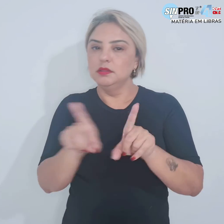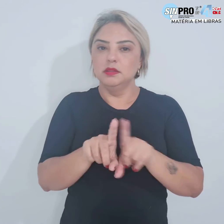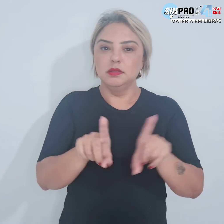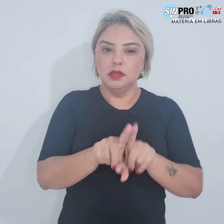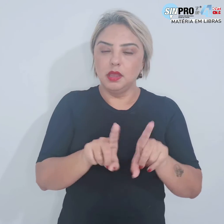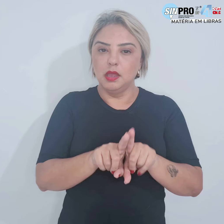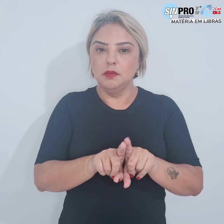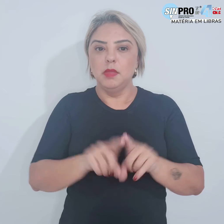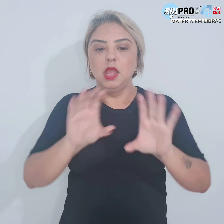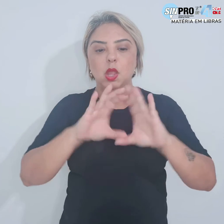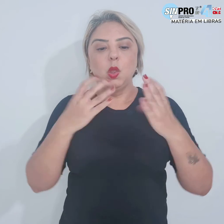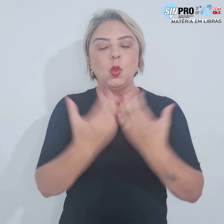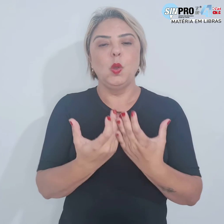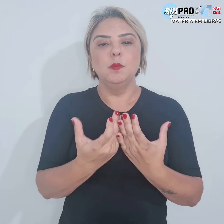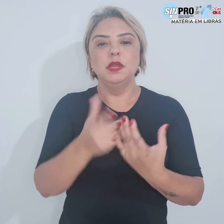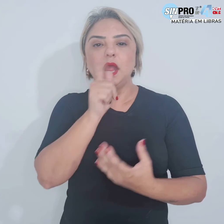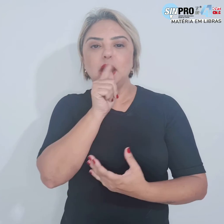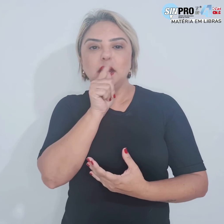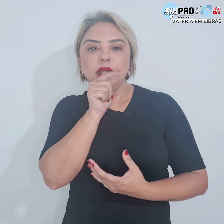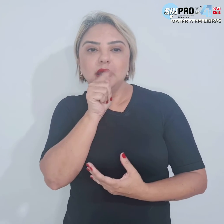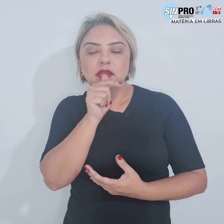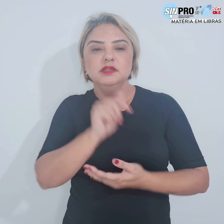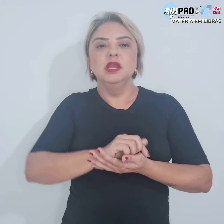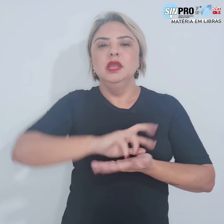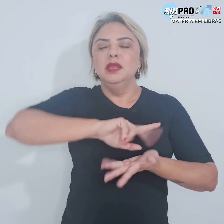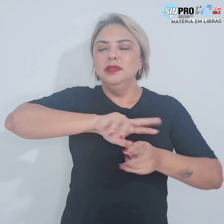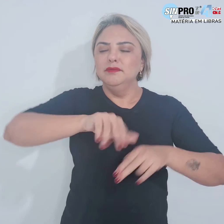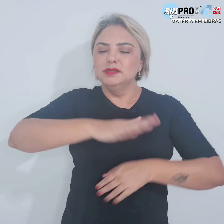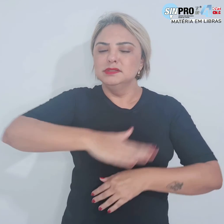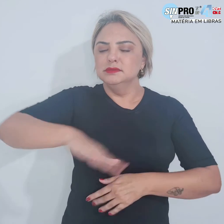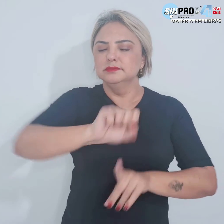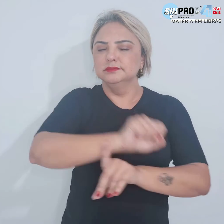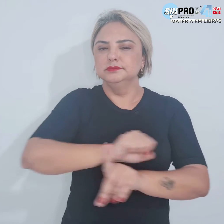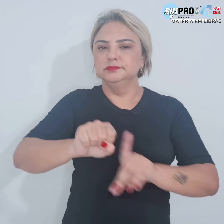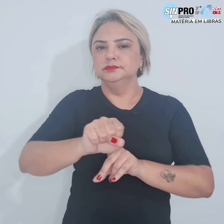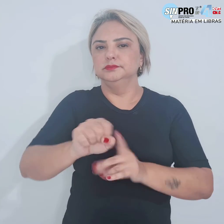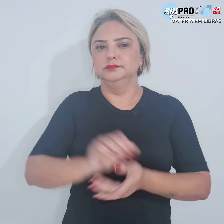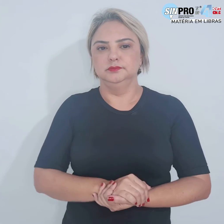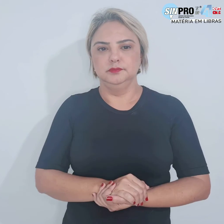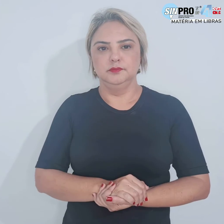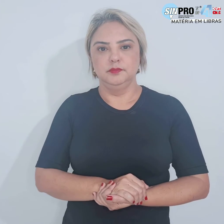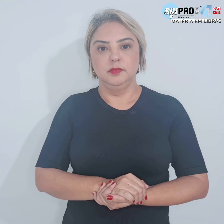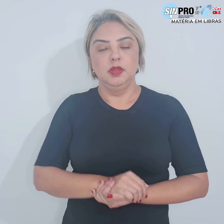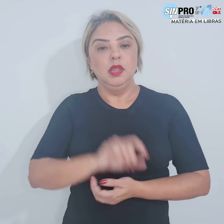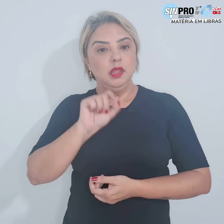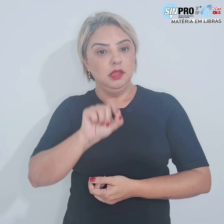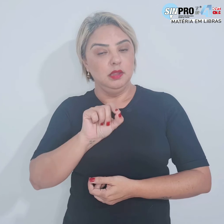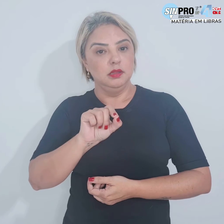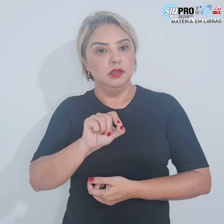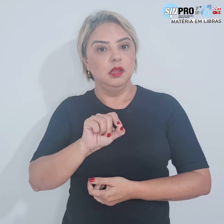ambiental, bem como comunidades ribeirinhas e vários setores da sociedade, os